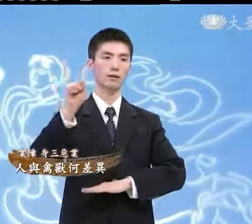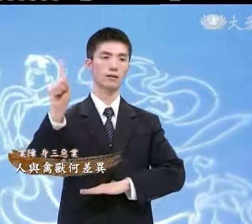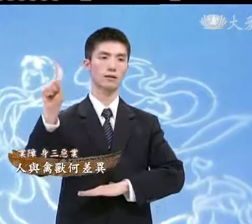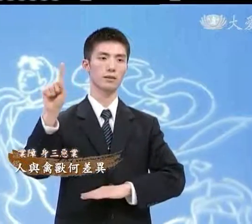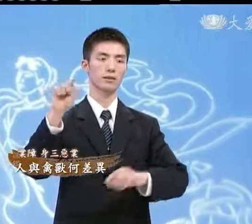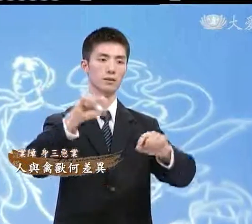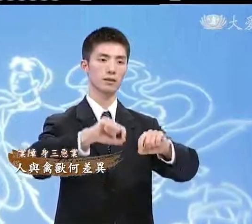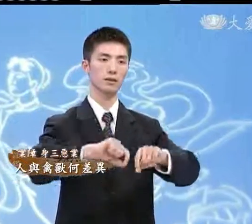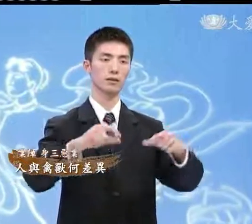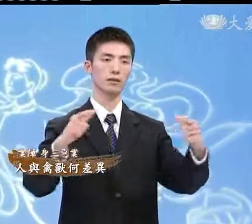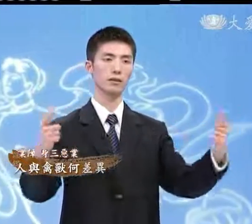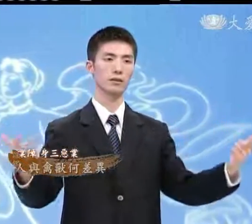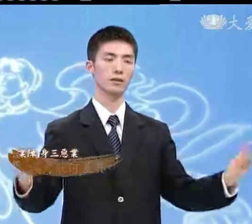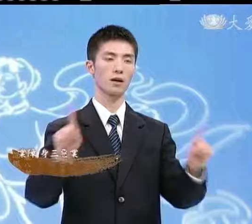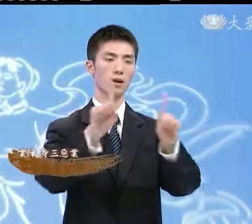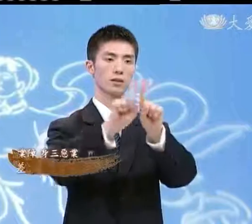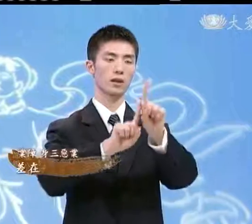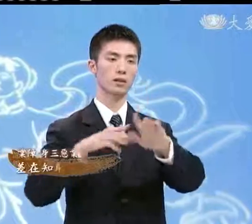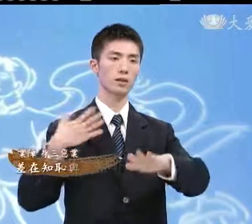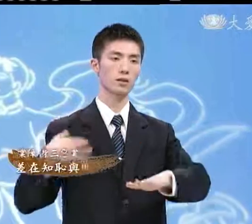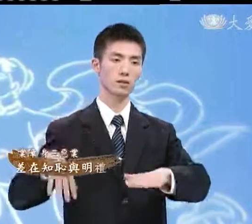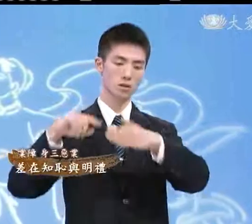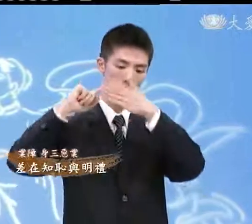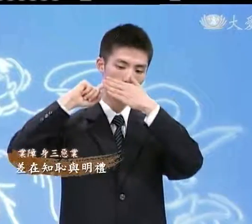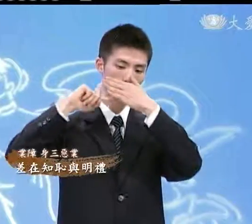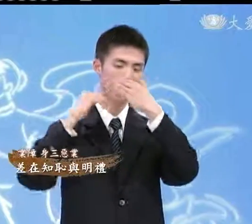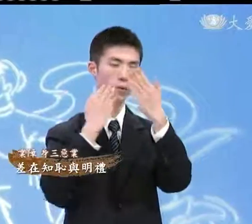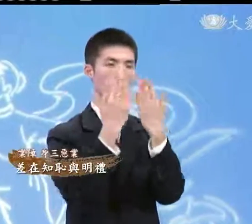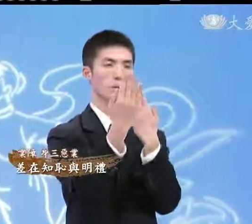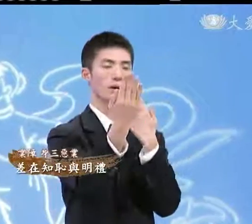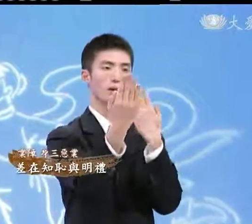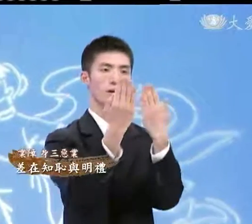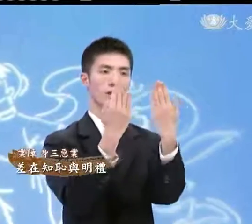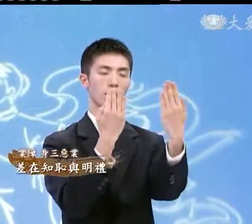差在咫尺与明明。